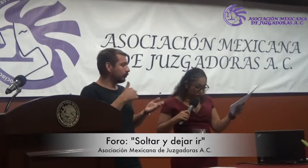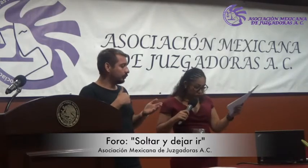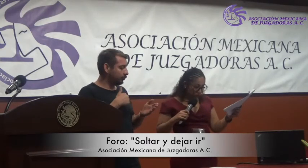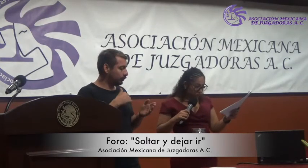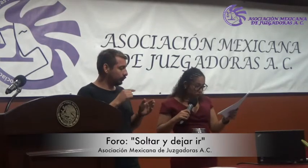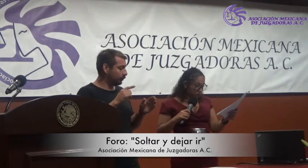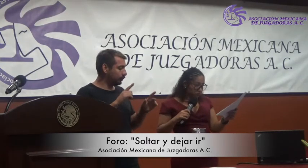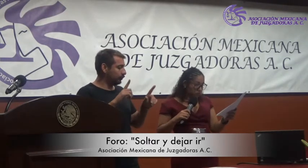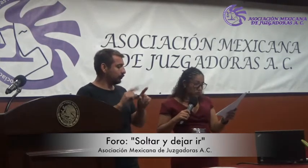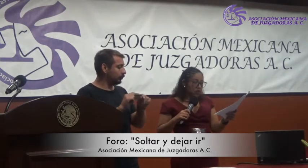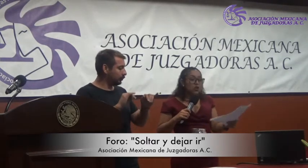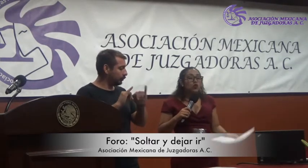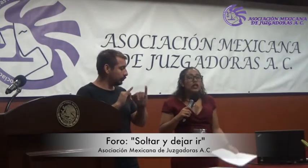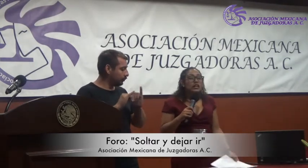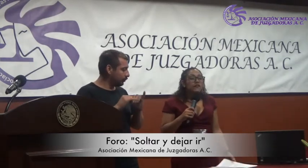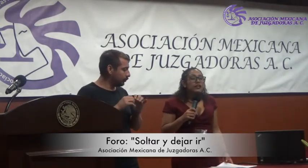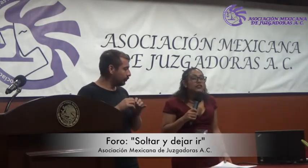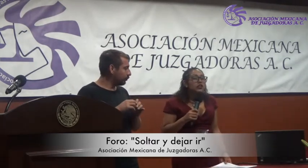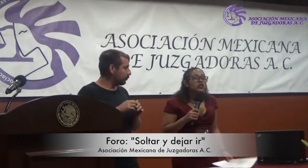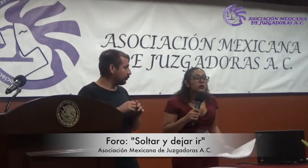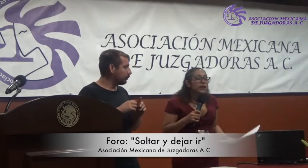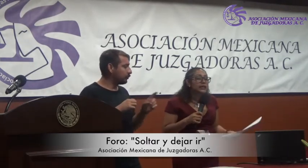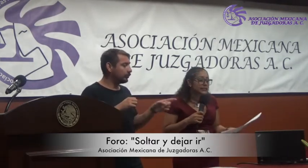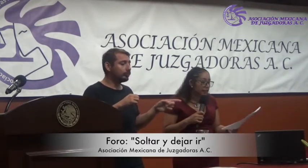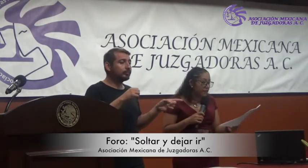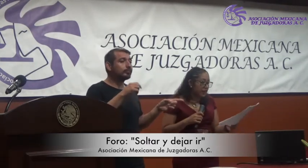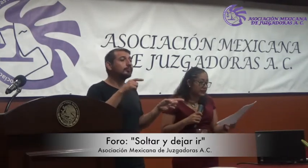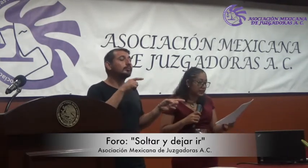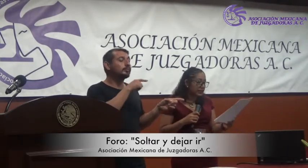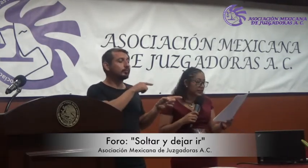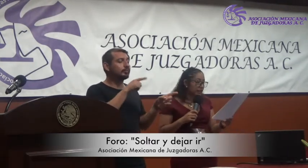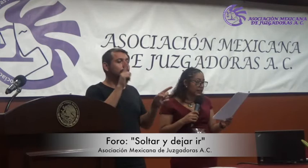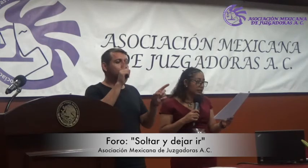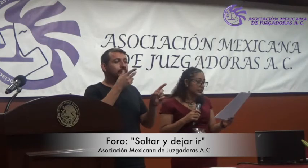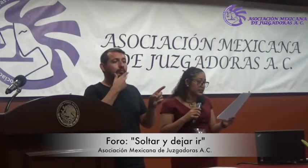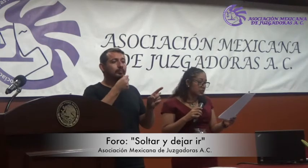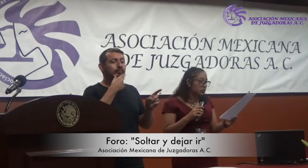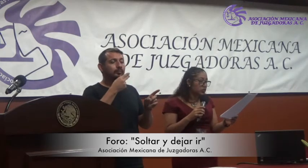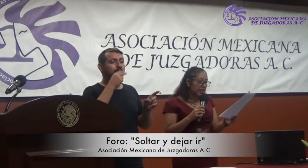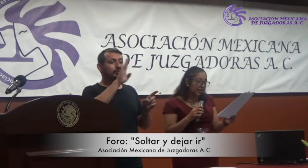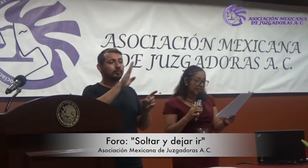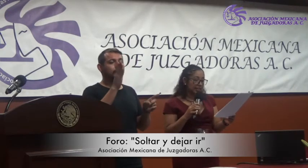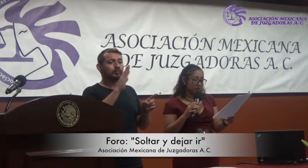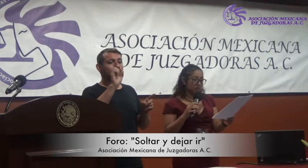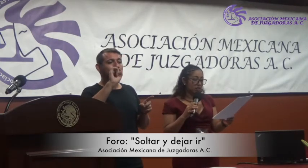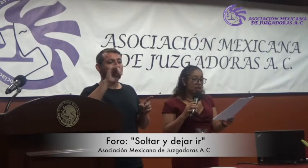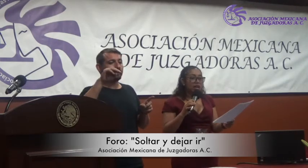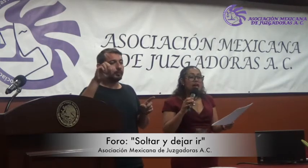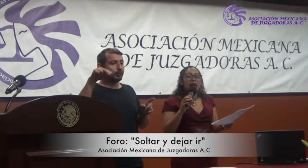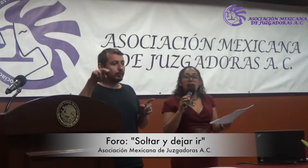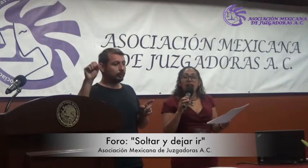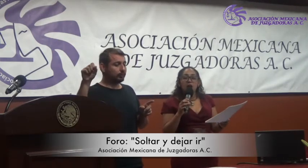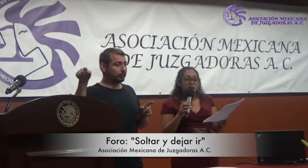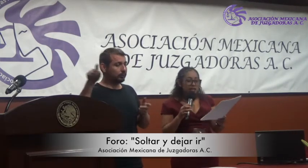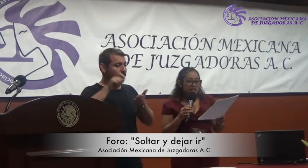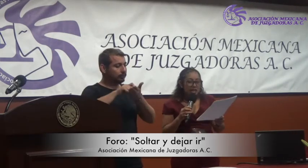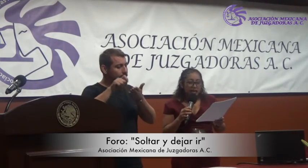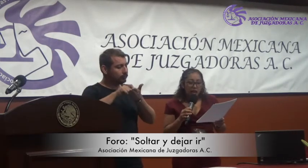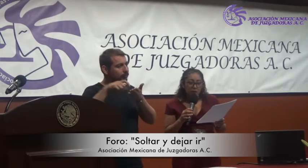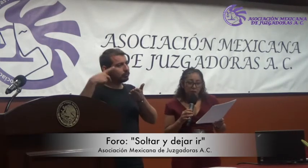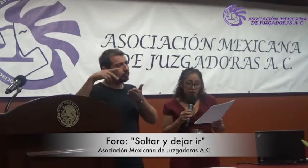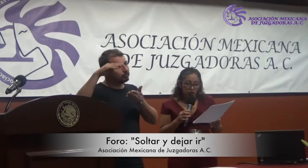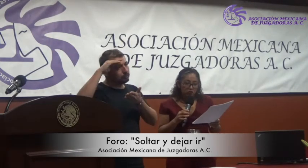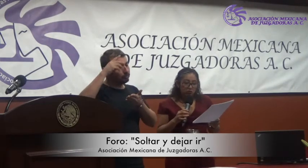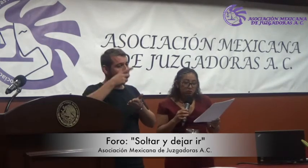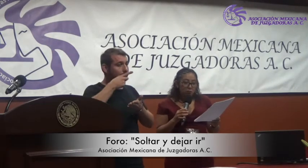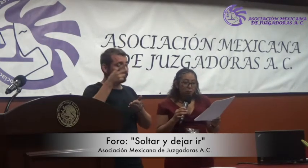hacer una reflexión sobre esta frase de Simmons que dice: en la medida en